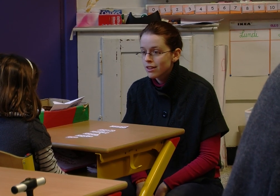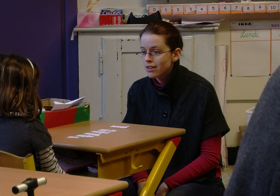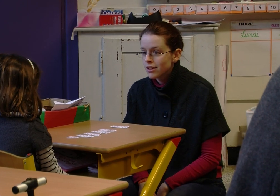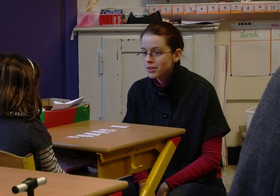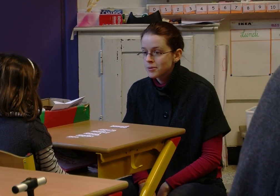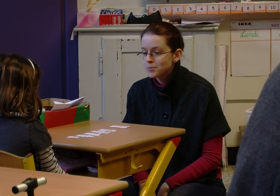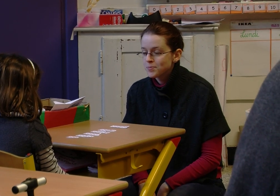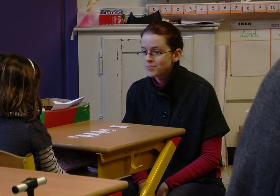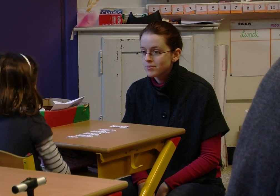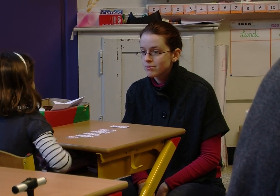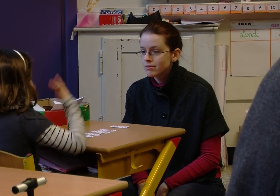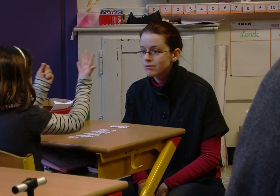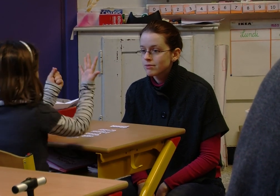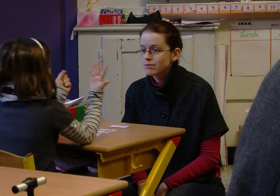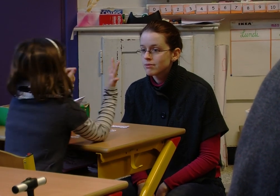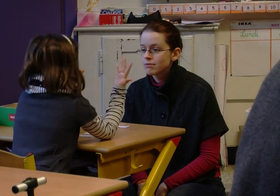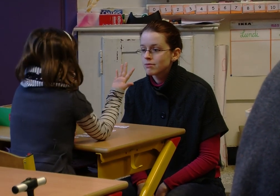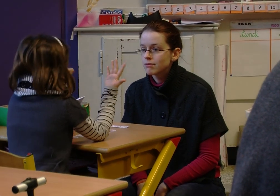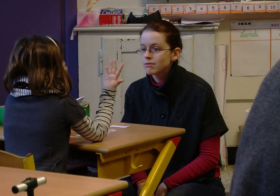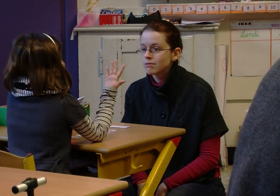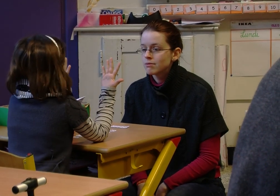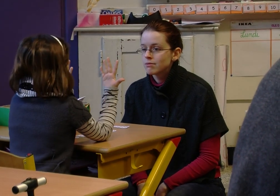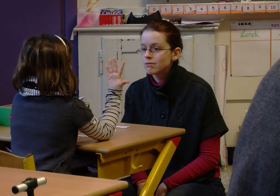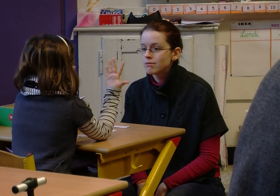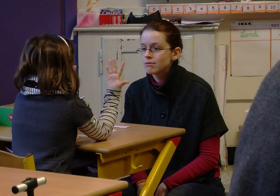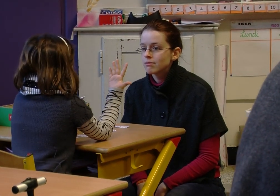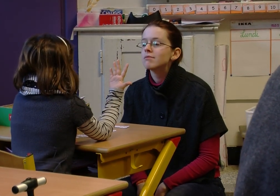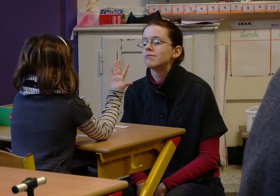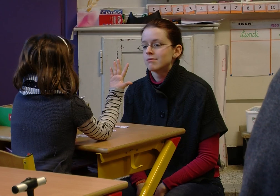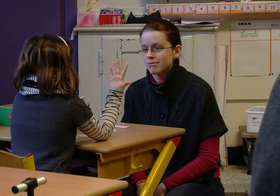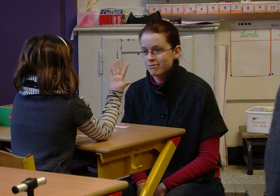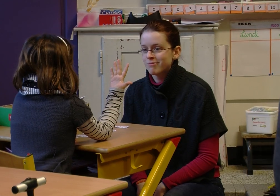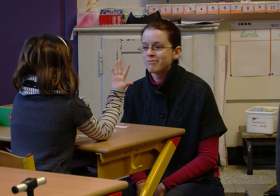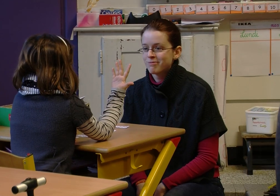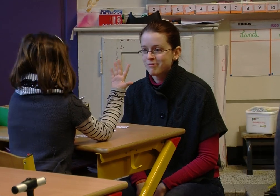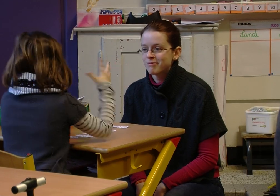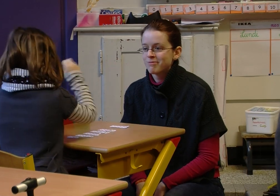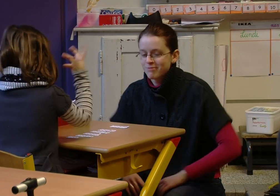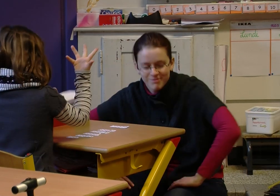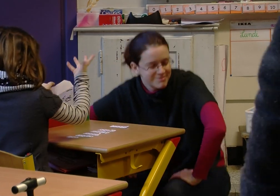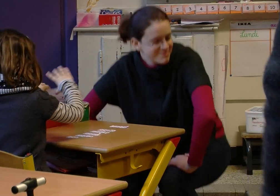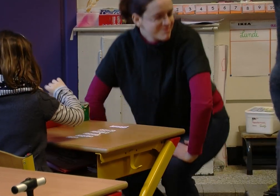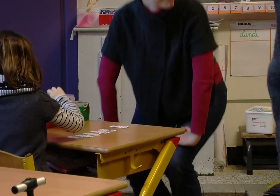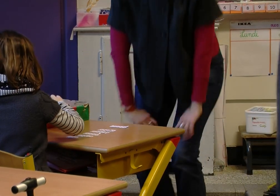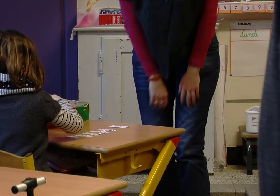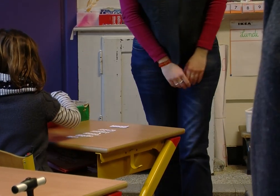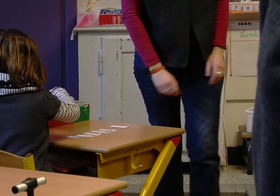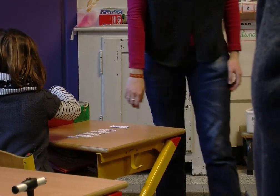signes. Donc, je disais, la langue des signes, elle ne m'a pas empêché de parler français. Et de toute façon, je dis